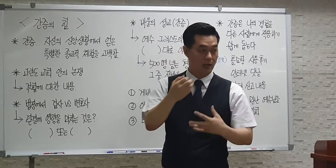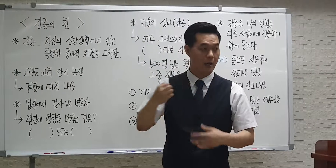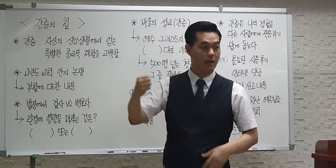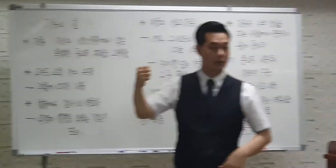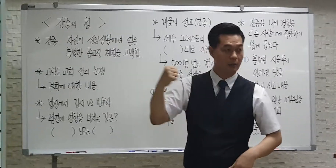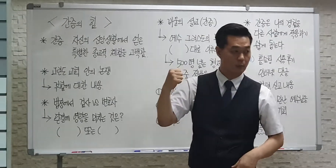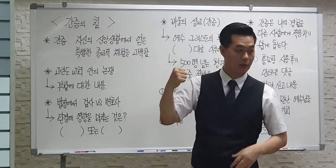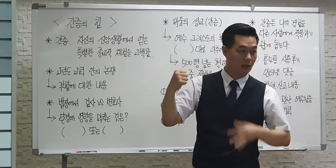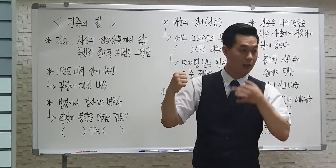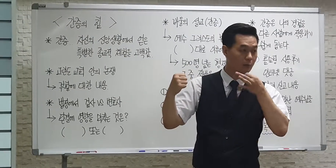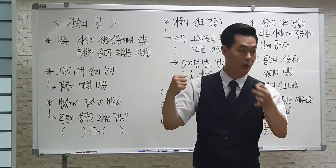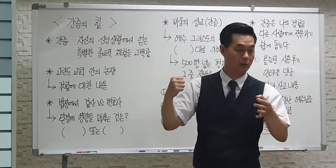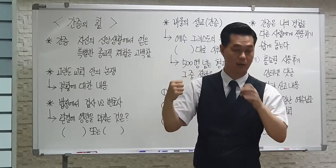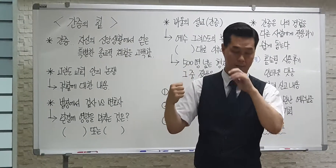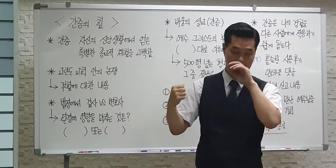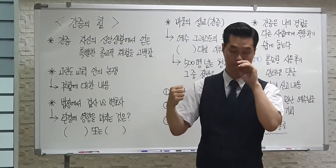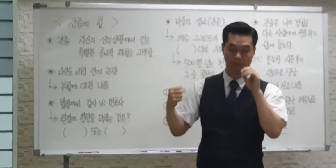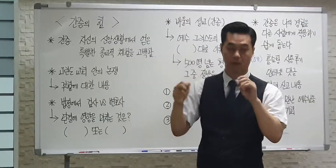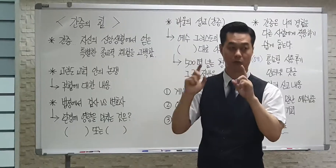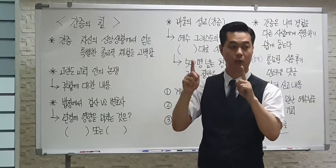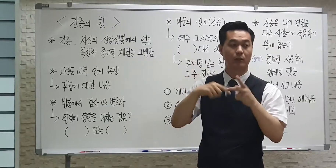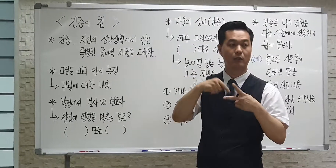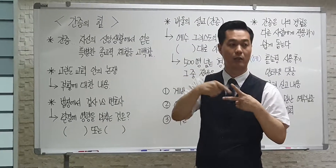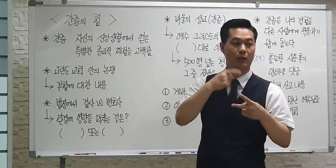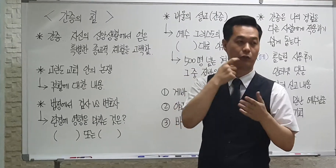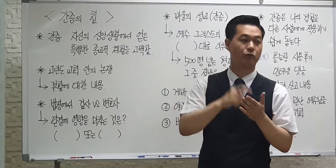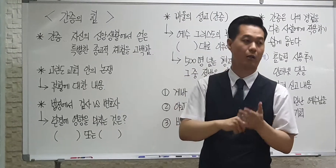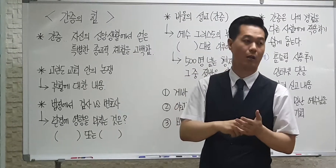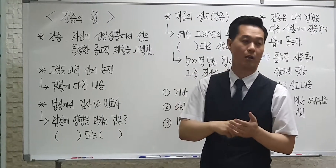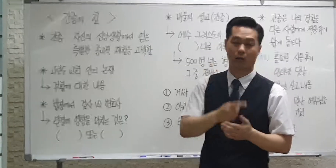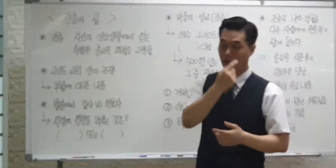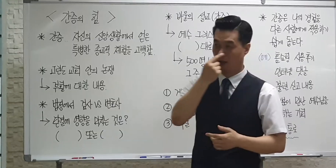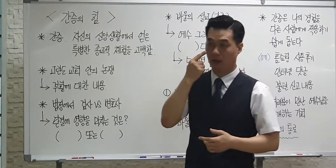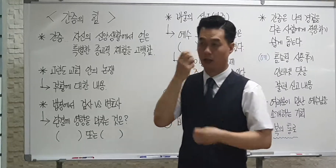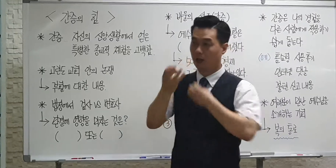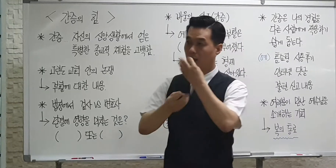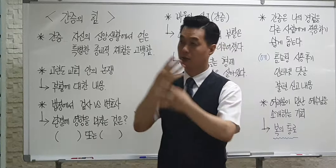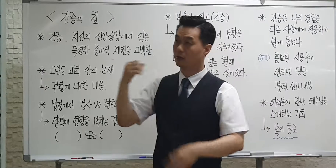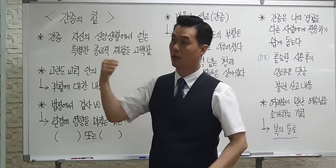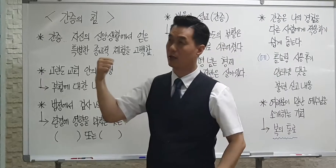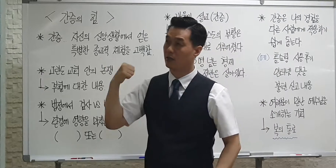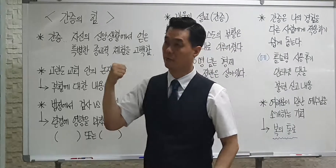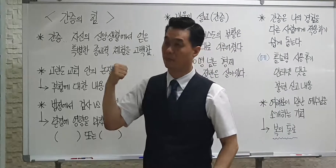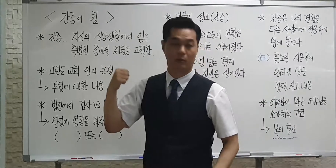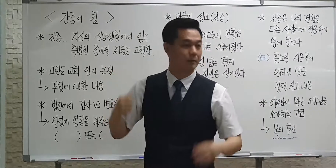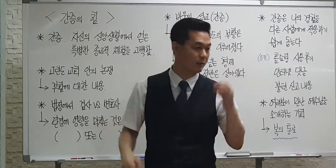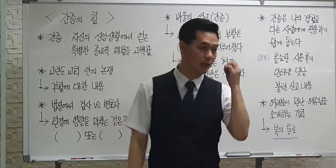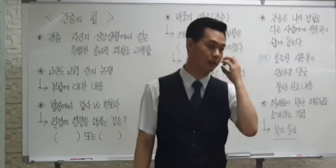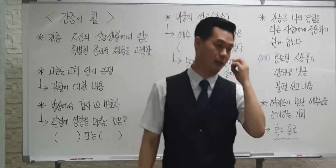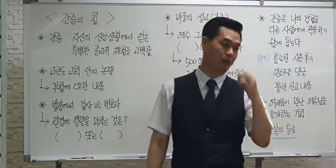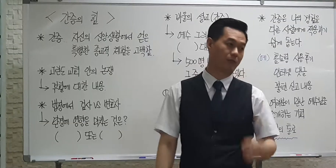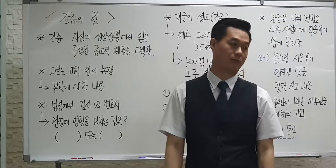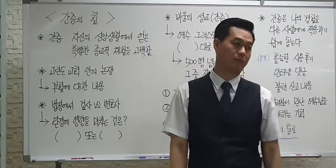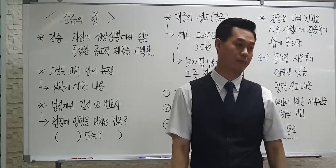간증의 힘 이렇게 읽으면 구아들은 이해가 쉬운데 간증의 힘 이상하잖아요.